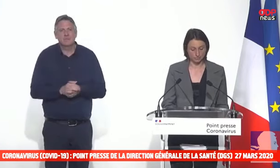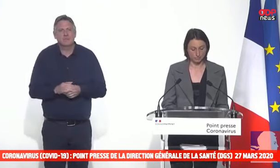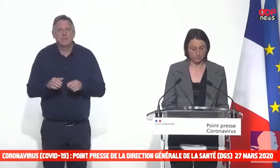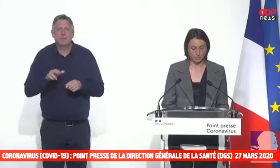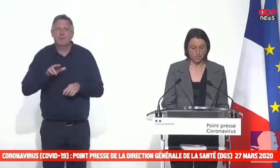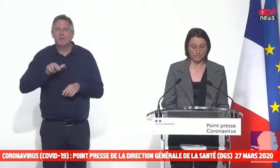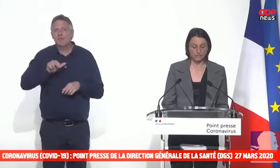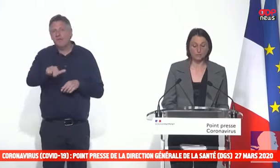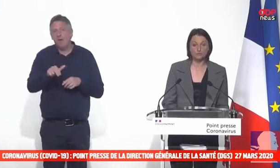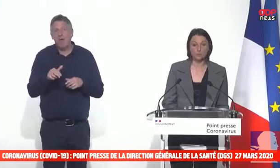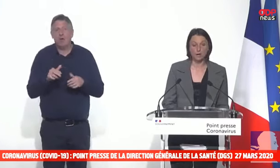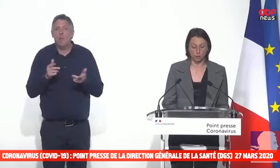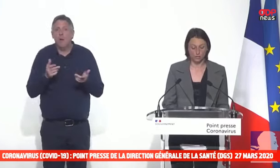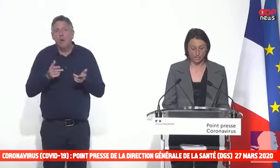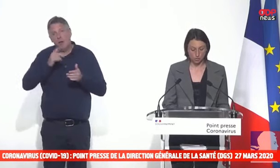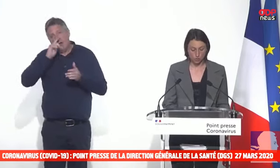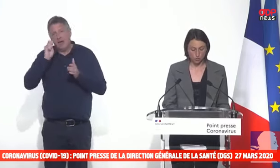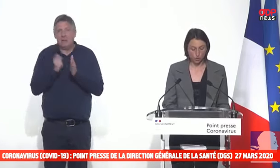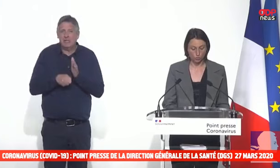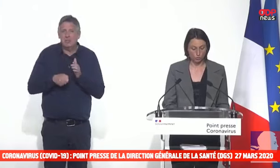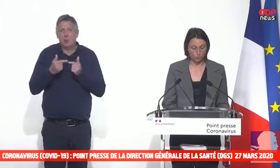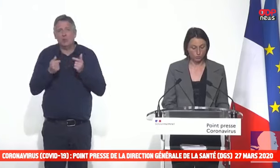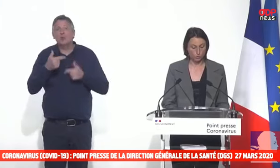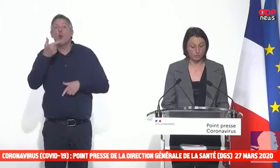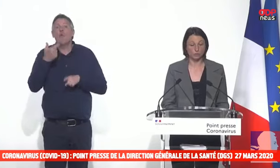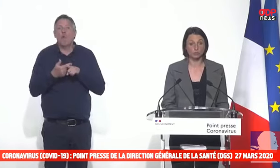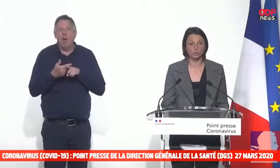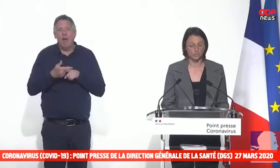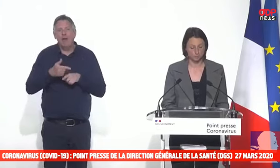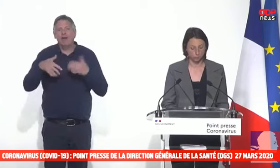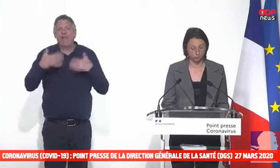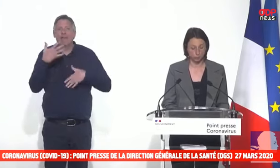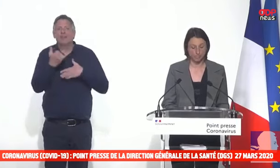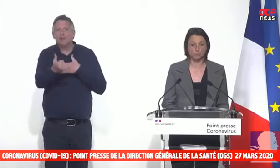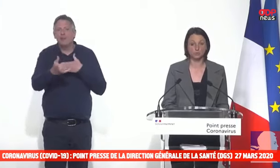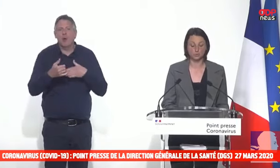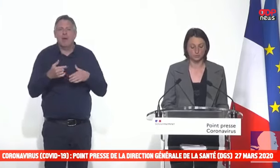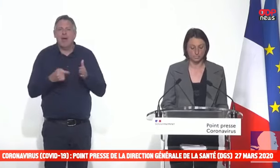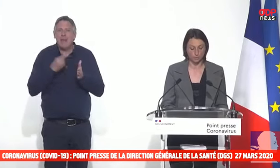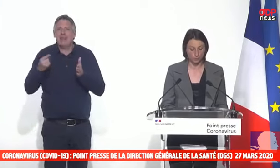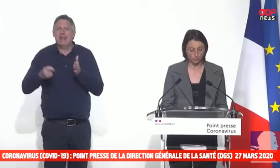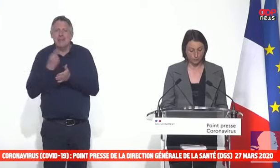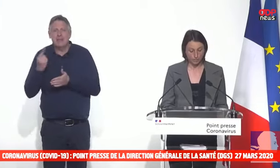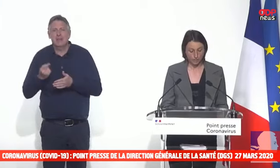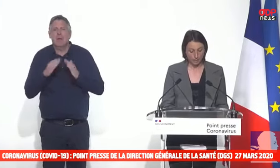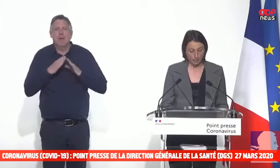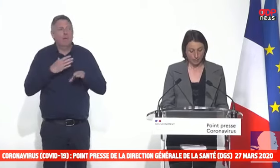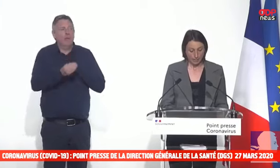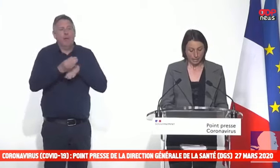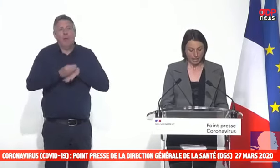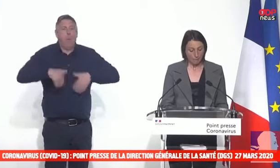répressif. Si deux fois en 15 jours un contrevenant est sanctionné pour non-respect du confinement,